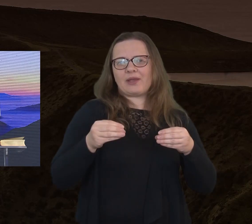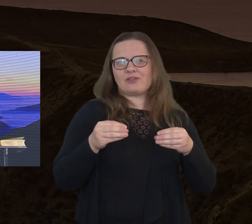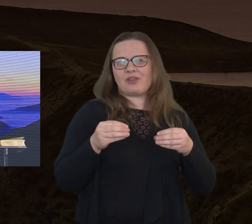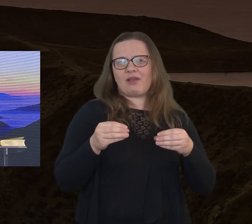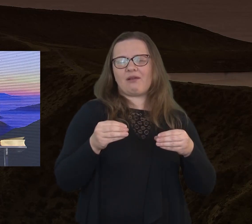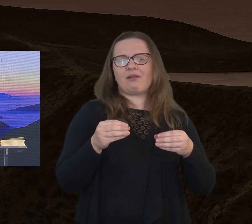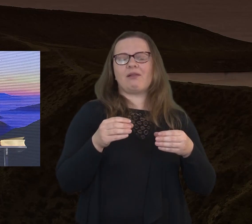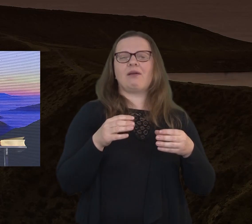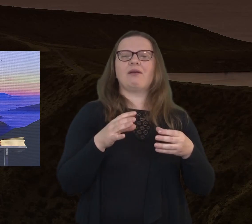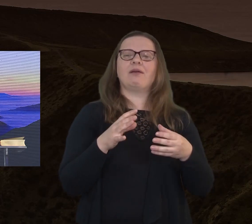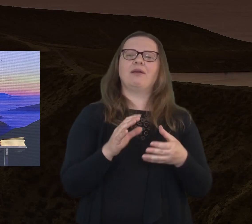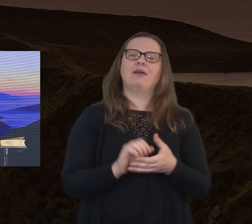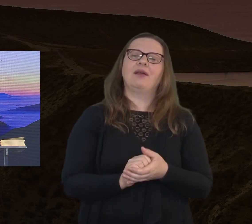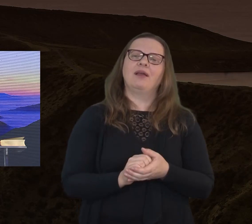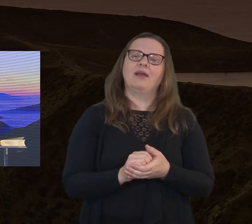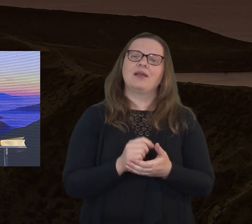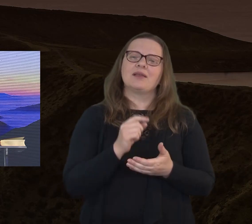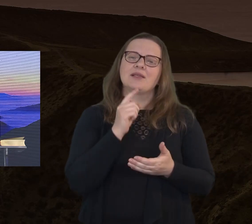cebola,